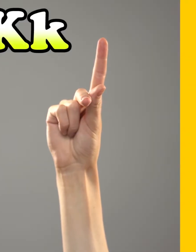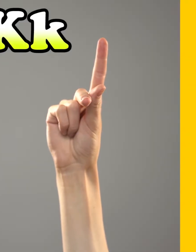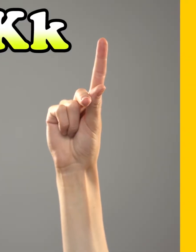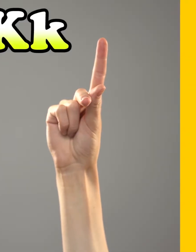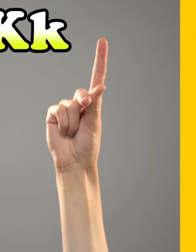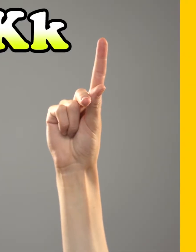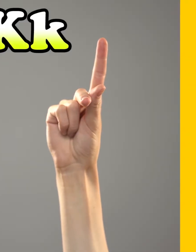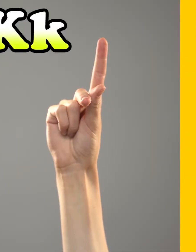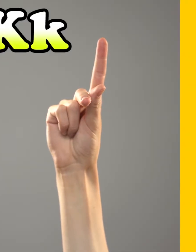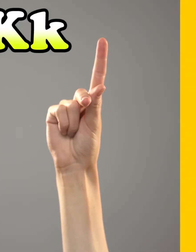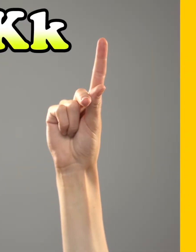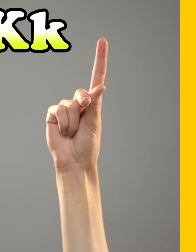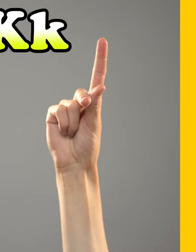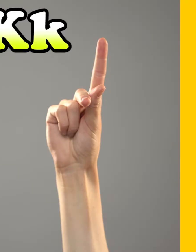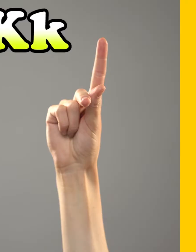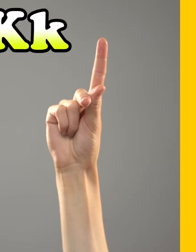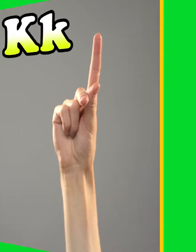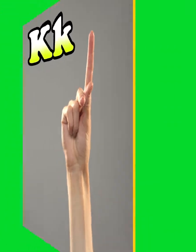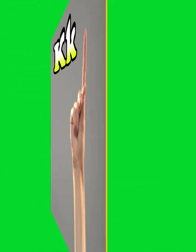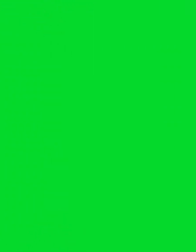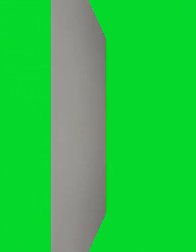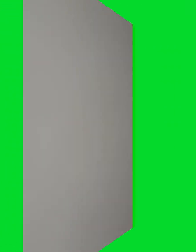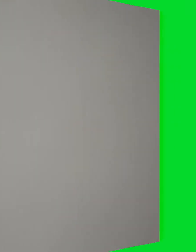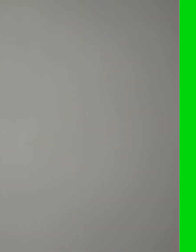国王